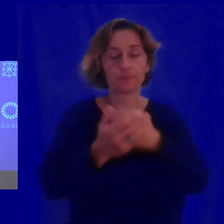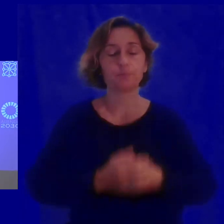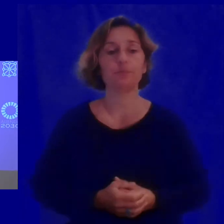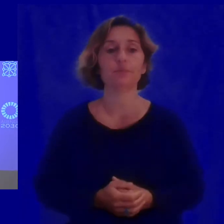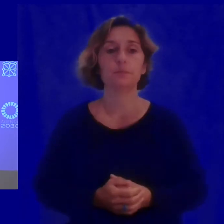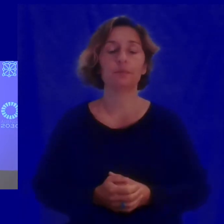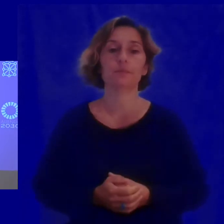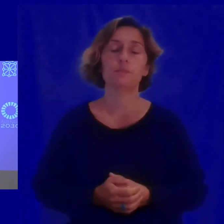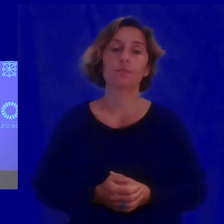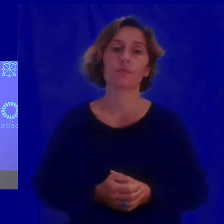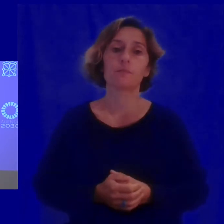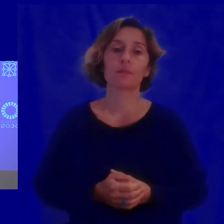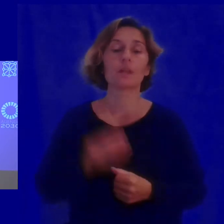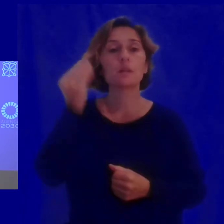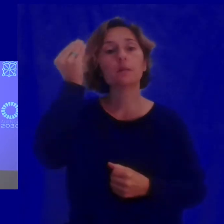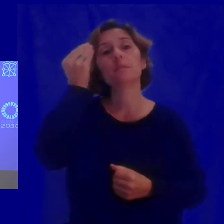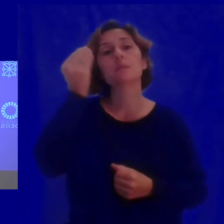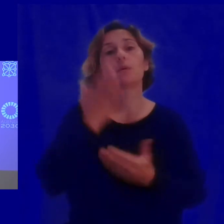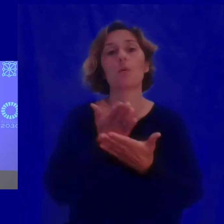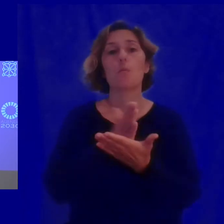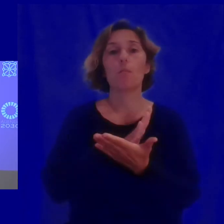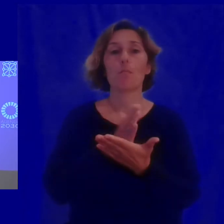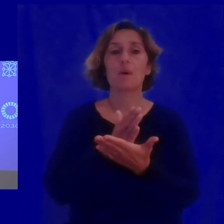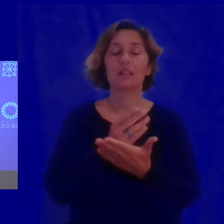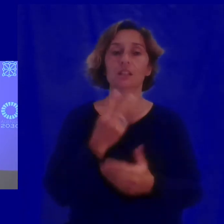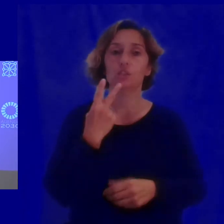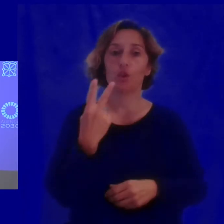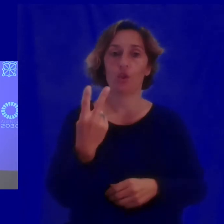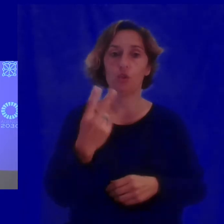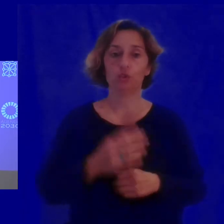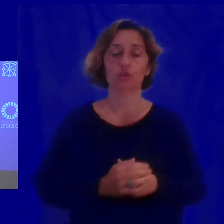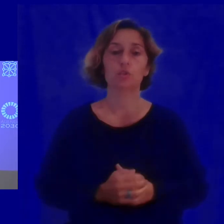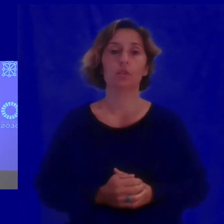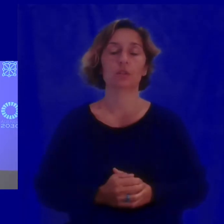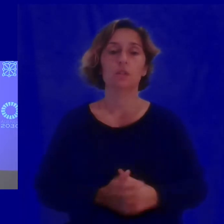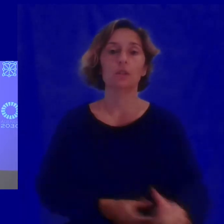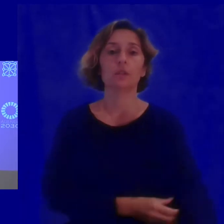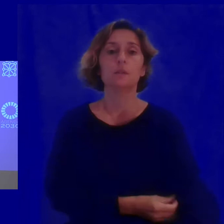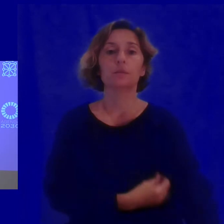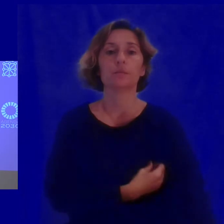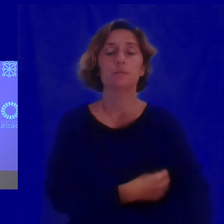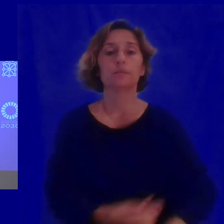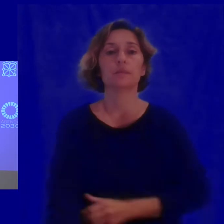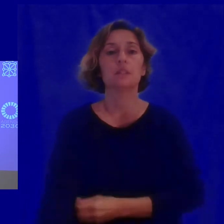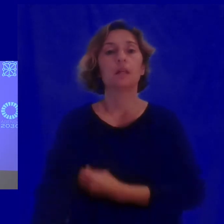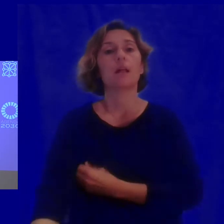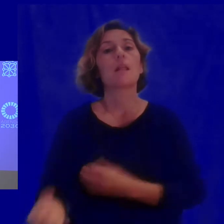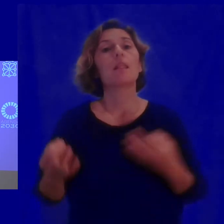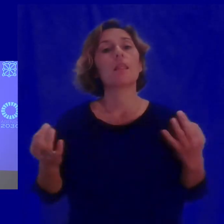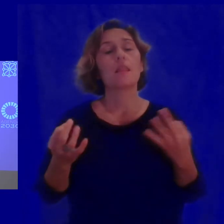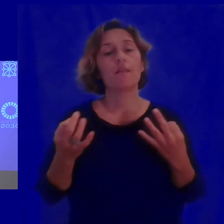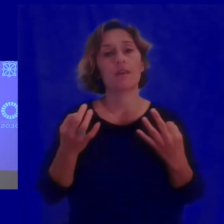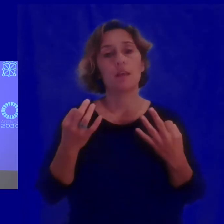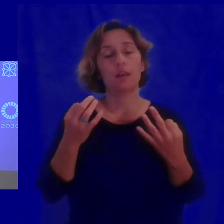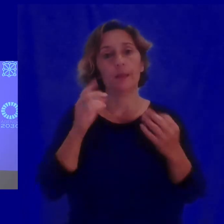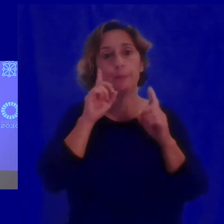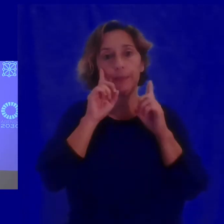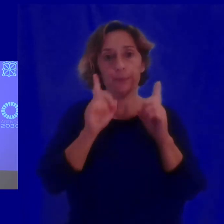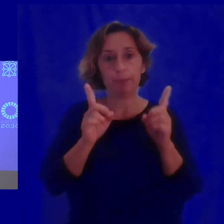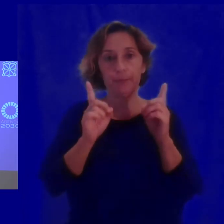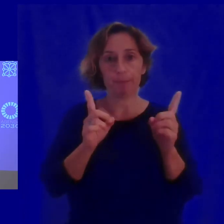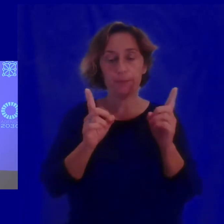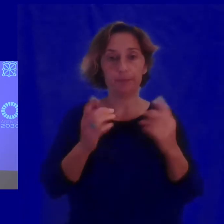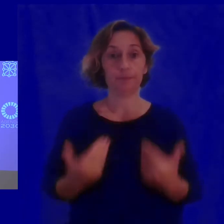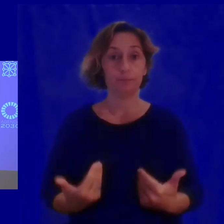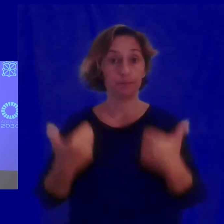tiene que tener dos caras, dos ingredientes y ser sobre todo muy prudente. Como responsable del